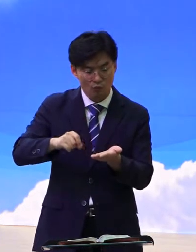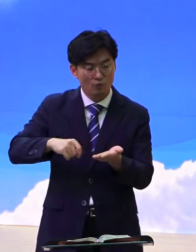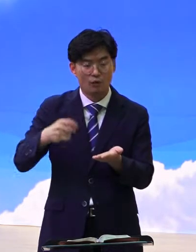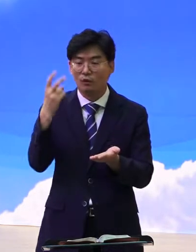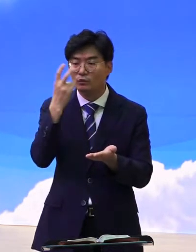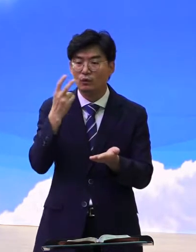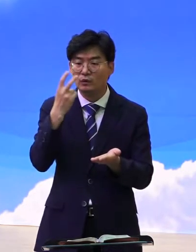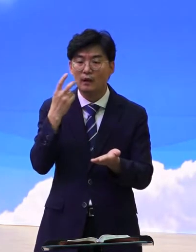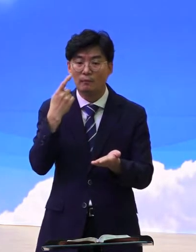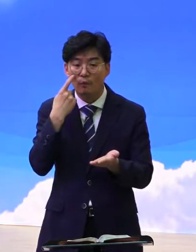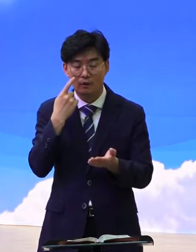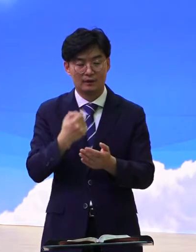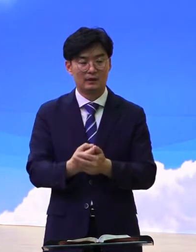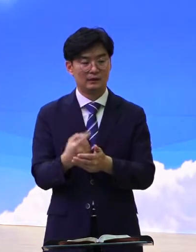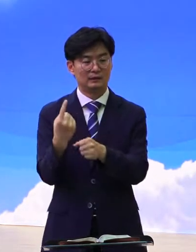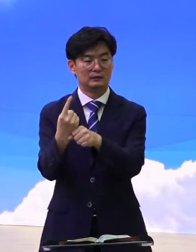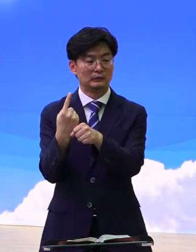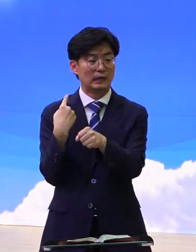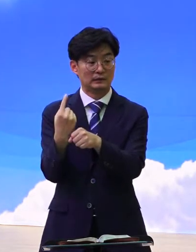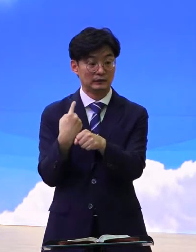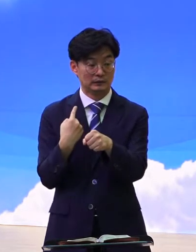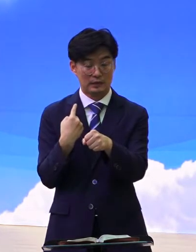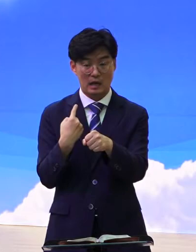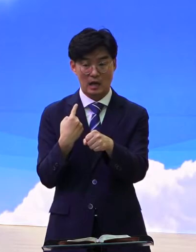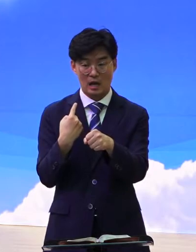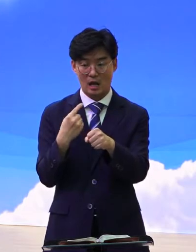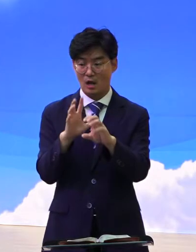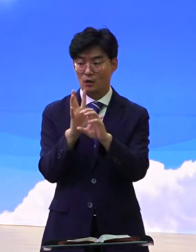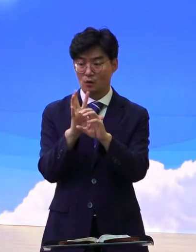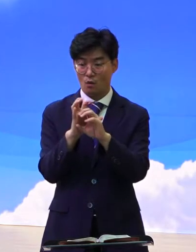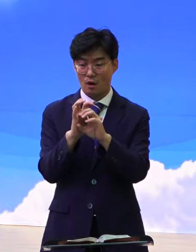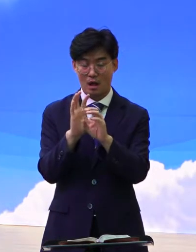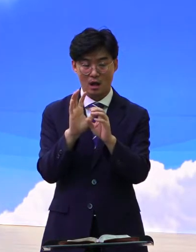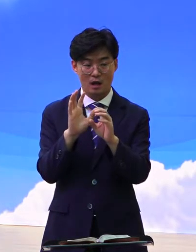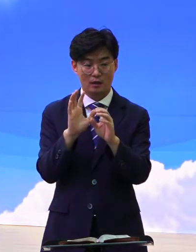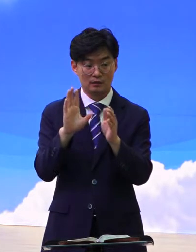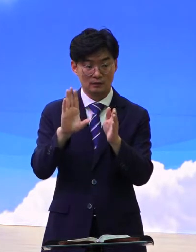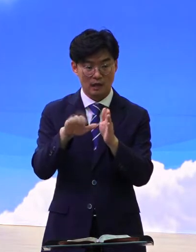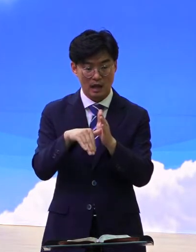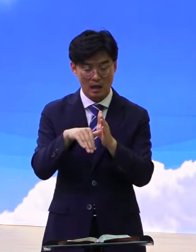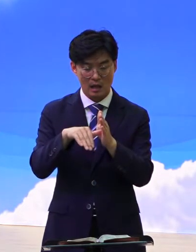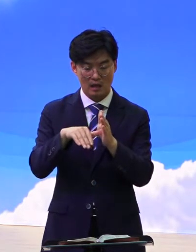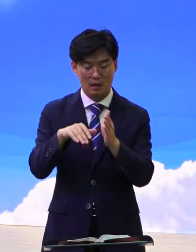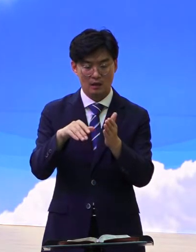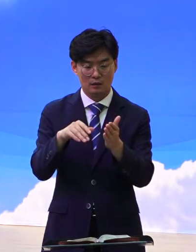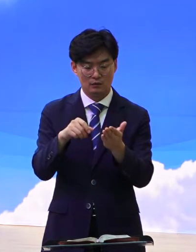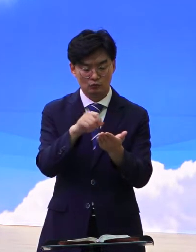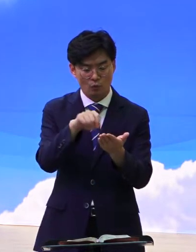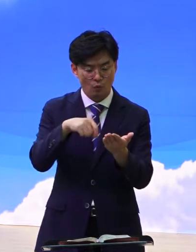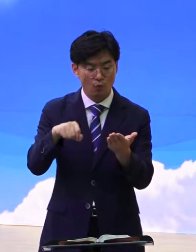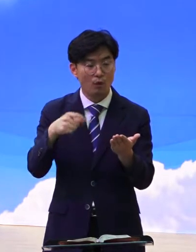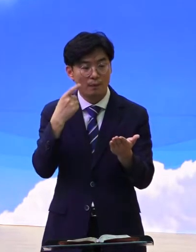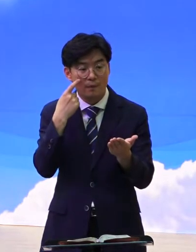전에 코로나 몇 개월 진행된 후때의 조사 결과인데, 코로나 사태 이후에